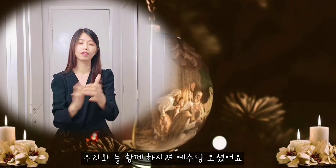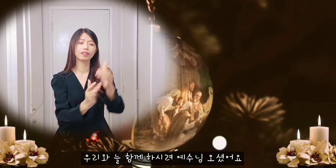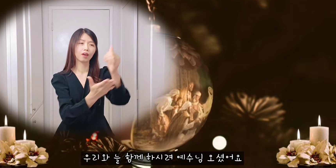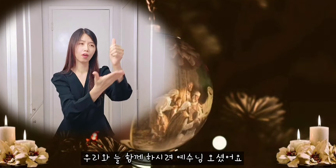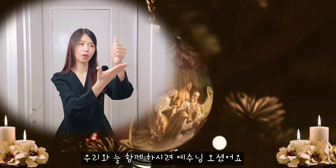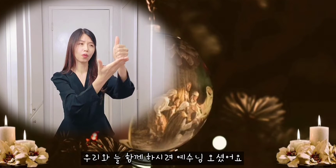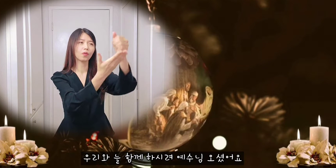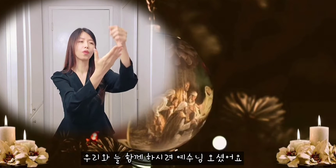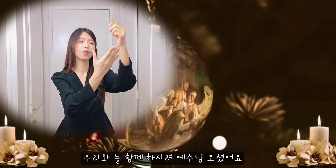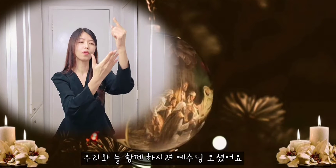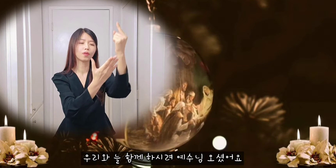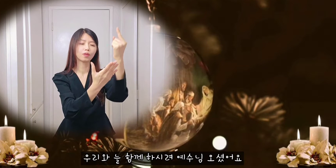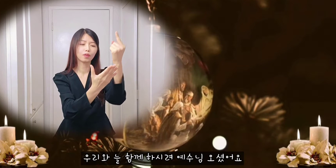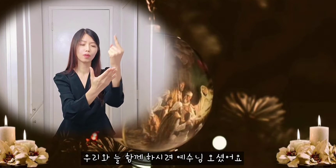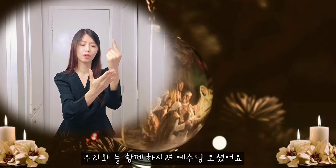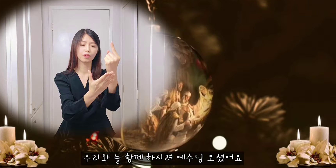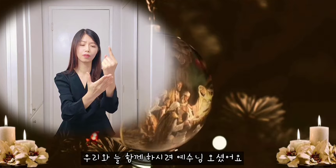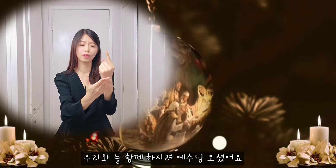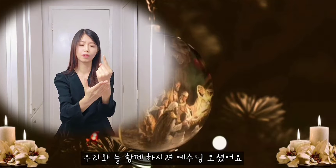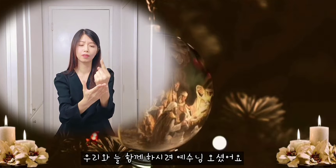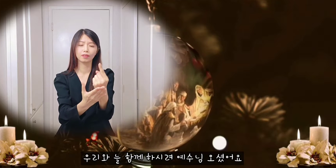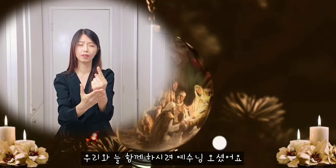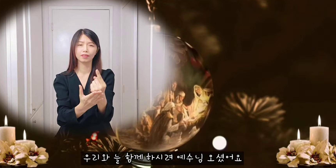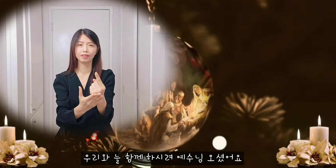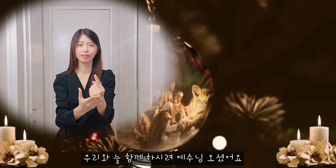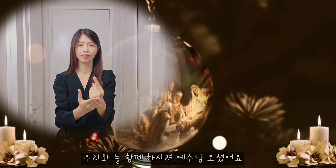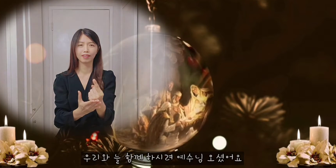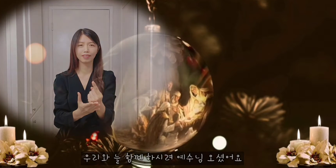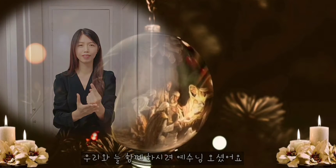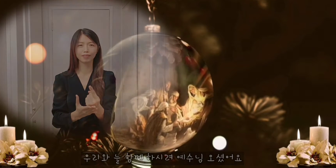예수님 오셨어요.